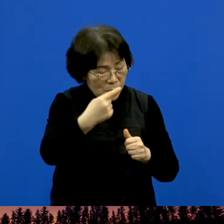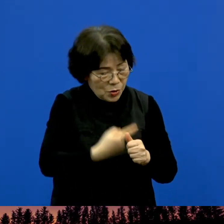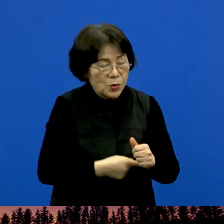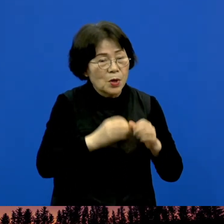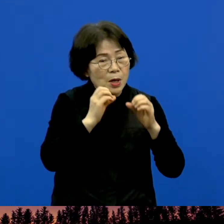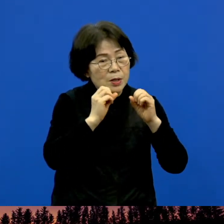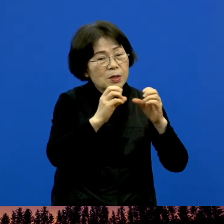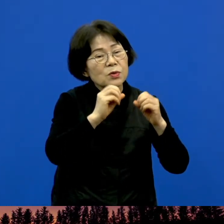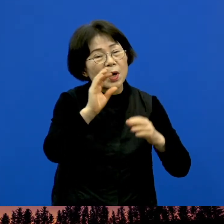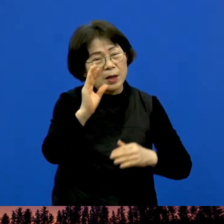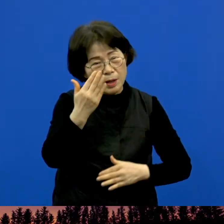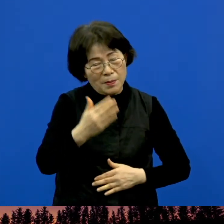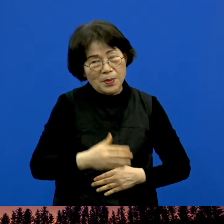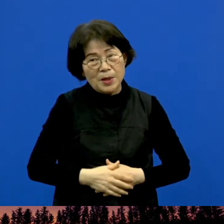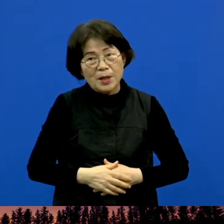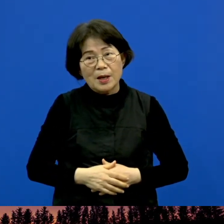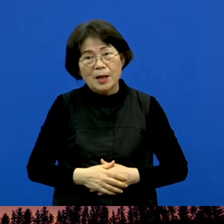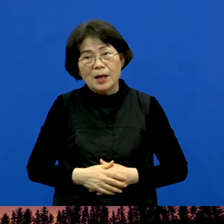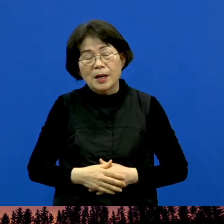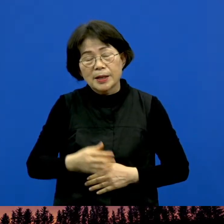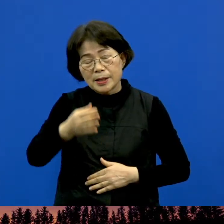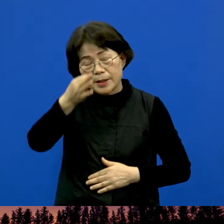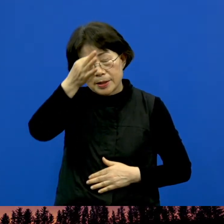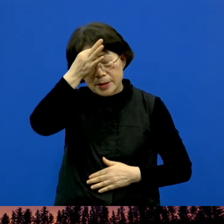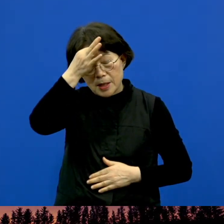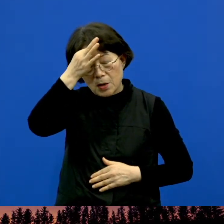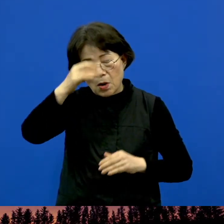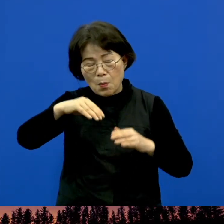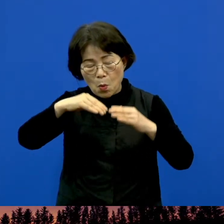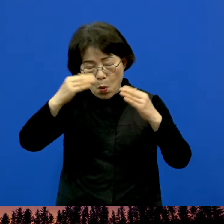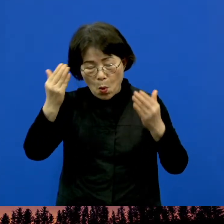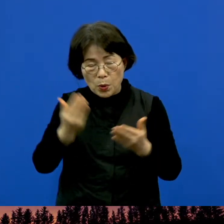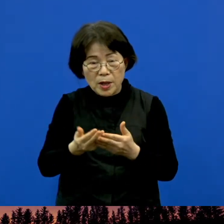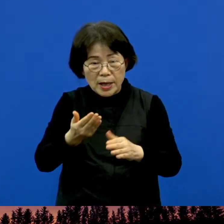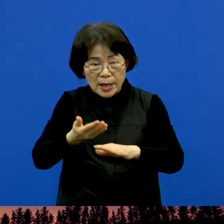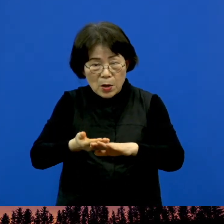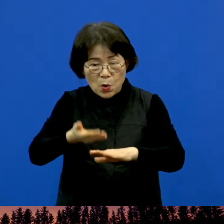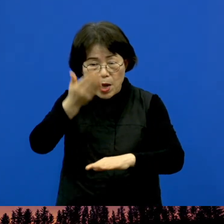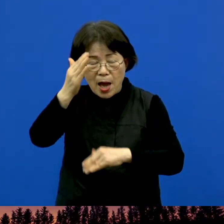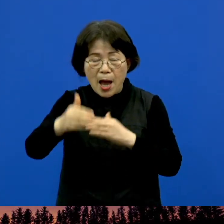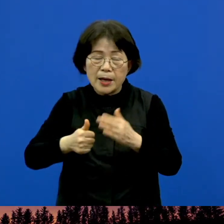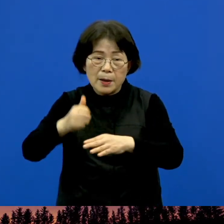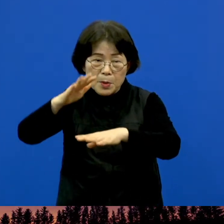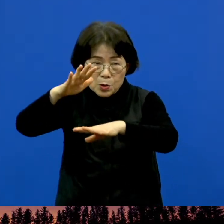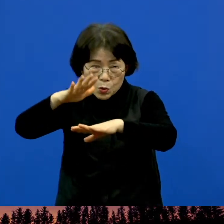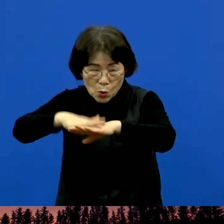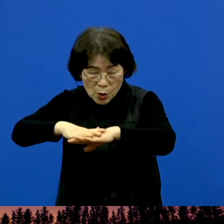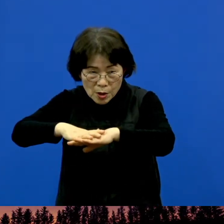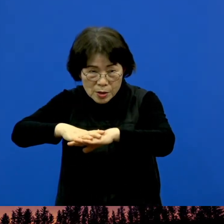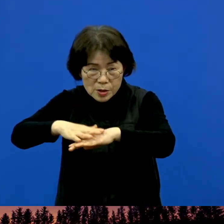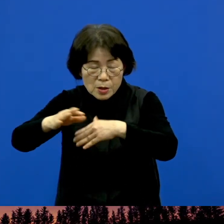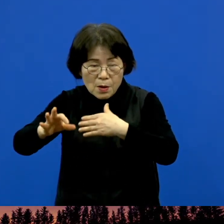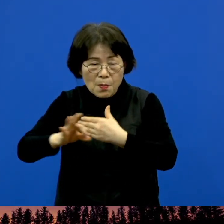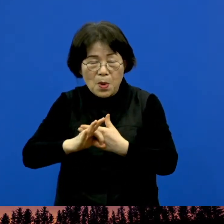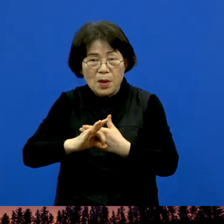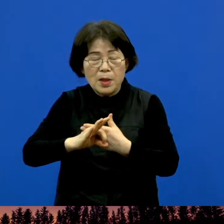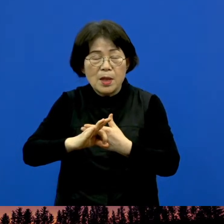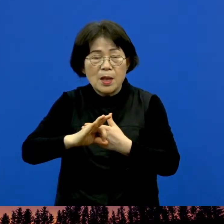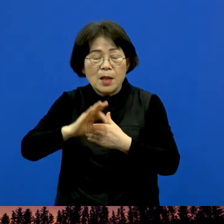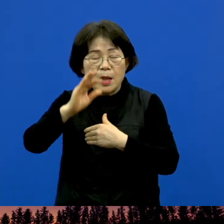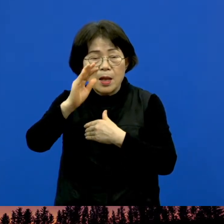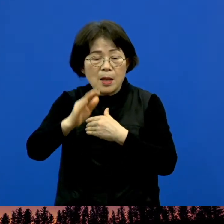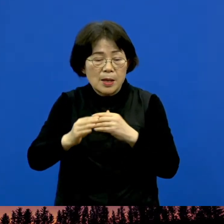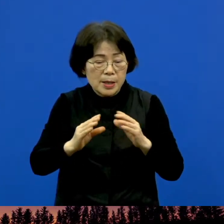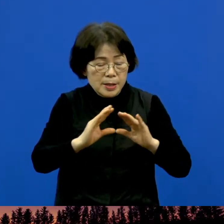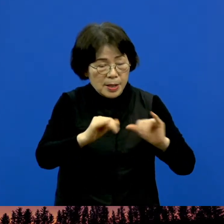열어가고 풀어가고 그 재능과 그 모든 것 위에 하나님이 플러스 해주시는 그 역사들을 드러낼 때